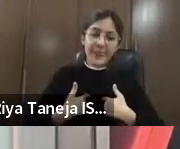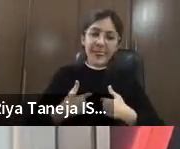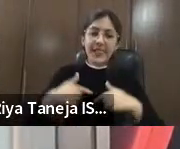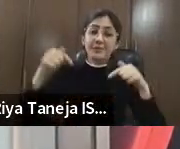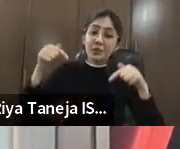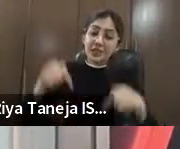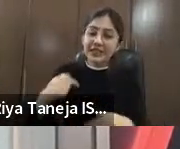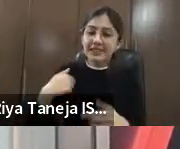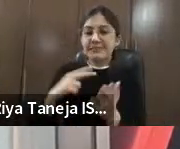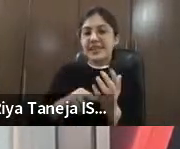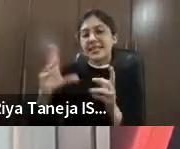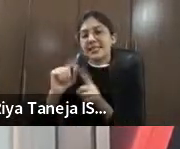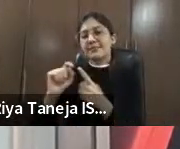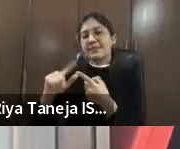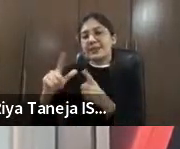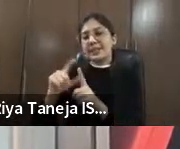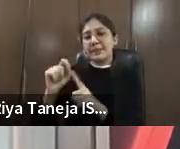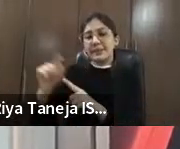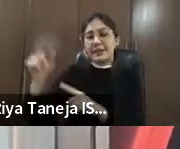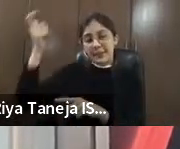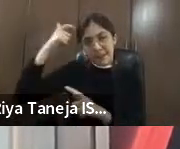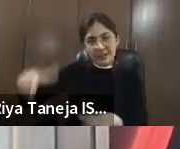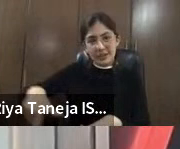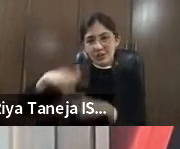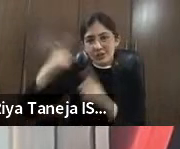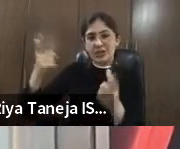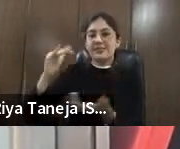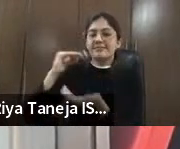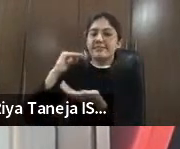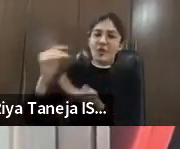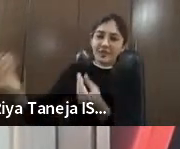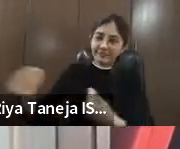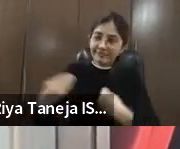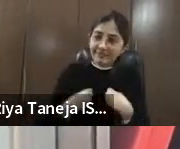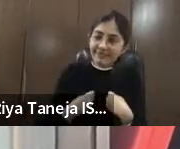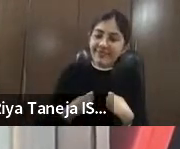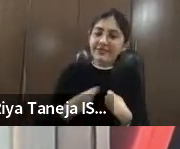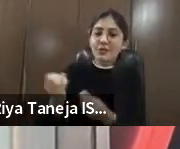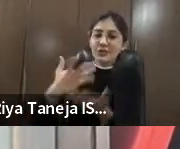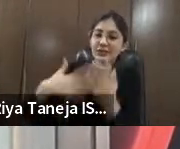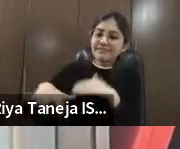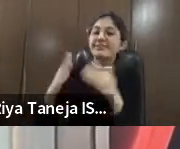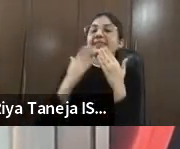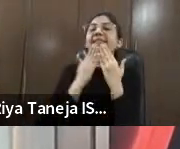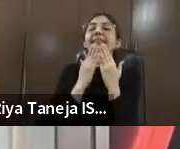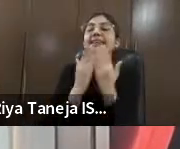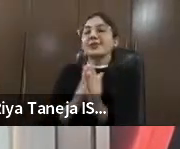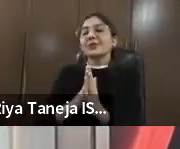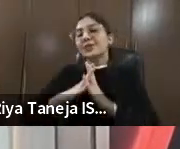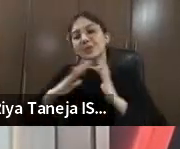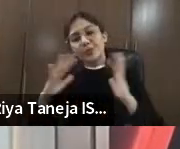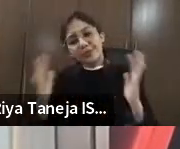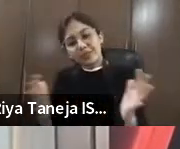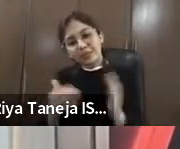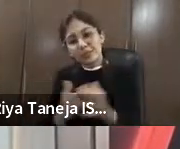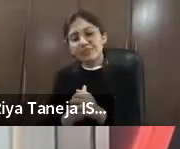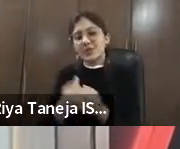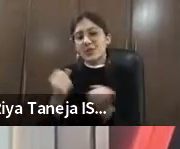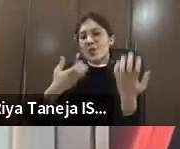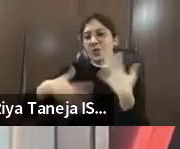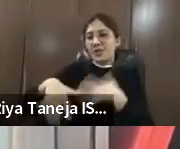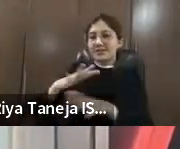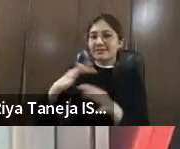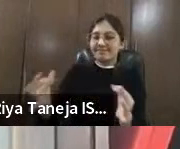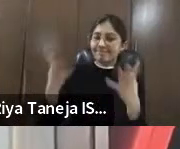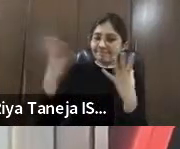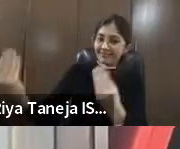मैं NCPEDP माइंडट्री हेलन केलर अवार्ड के लिए मैं इस ऑर्गेनाइजेशन का धन्यवाद करती हूँ कि जो ऐसे ऑर्गेनाइजेशन का हौसला